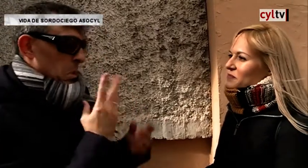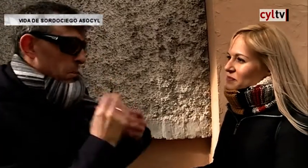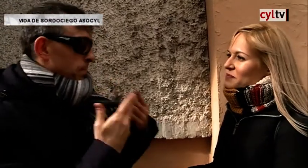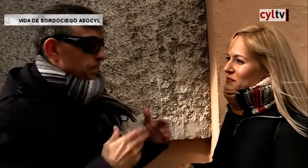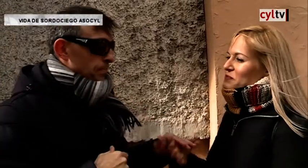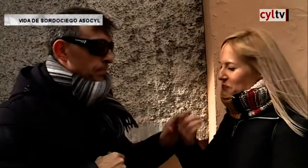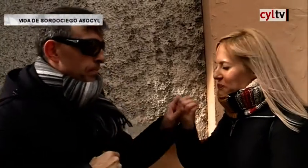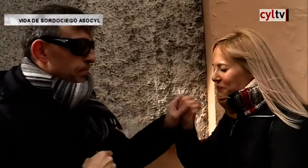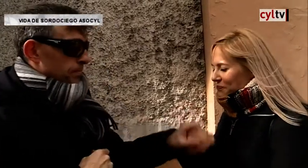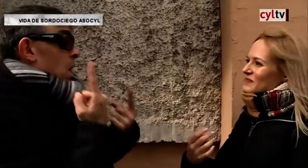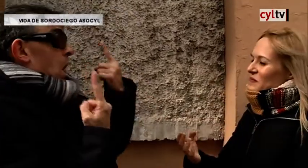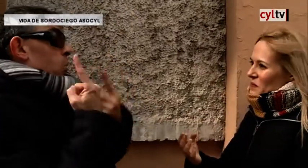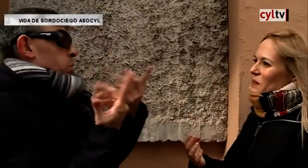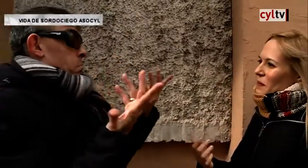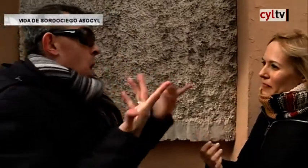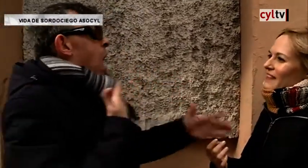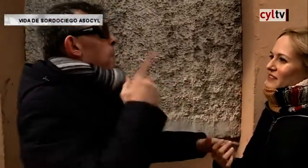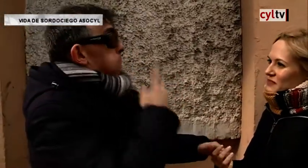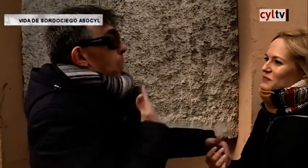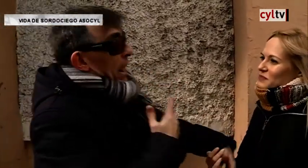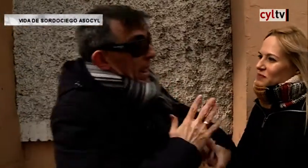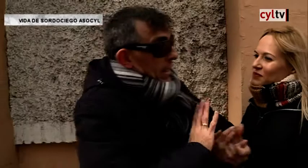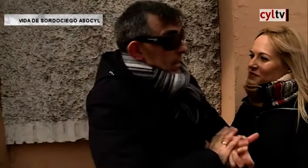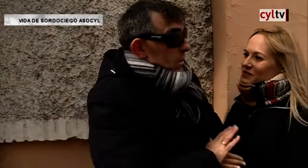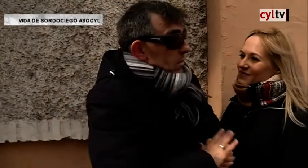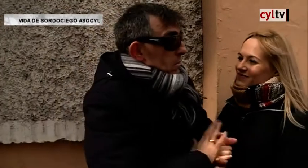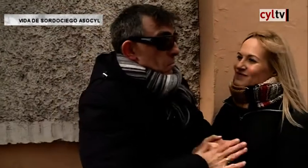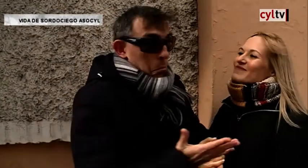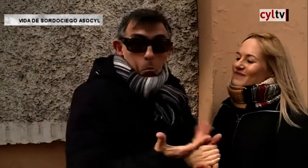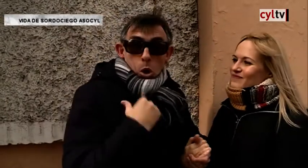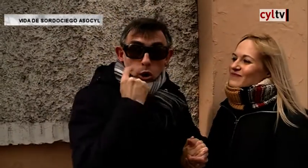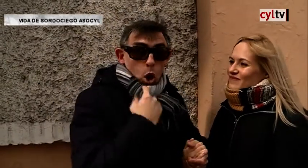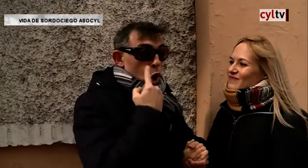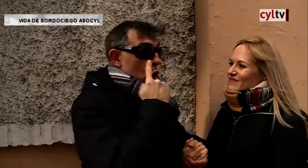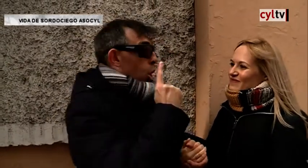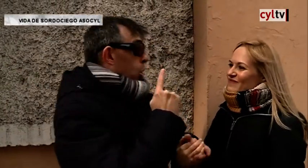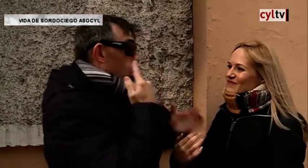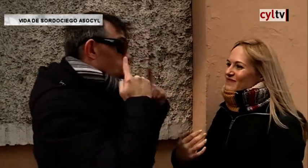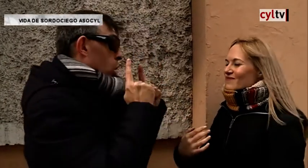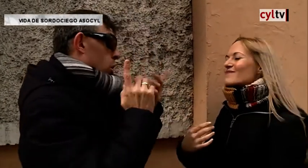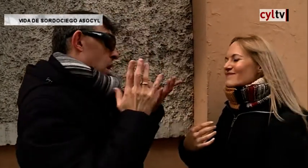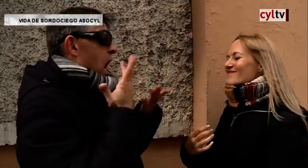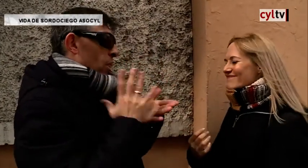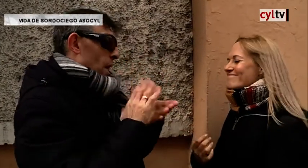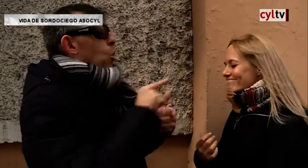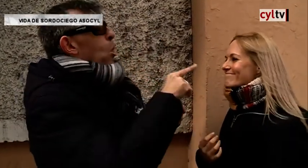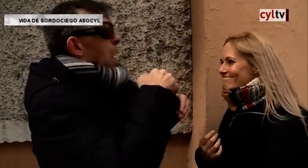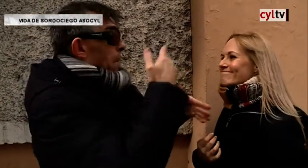o lo que quieren es ayudarme. Normalmente, si es alguna mujer oyente, te dan la mano, como dándote un poco de apoyo, un poco de